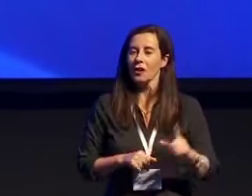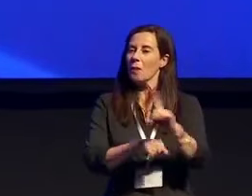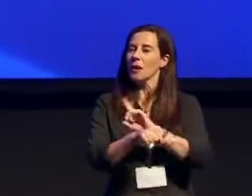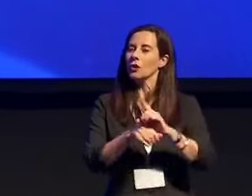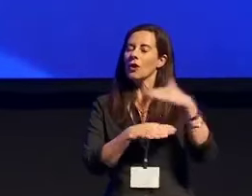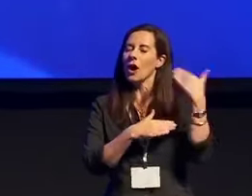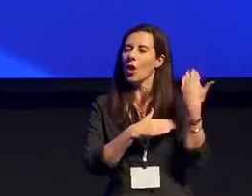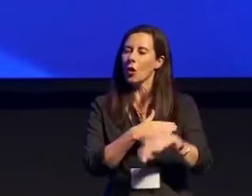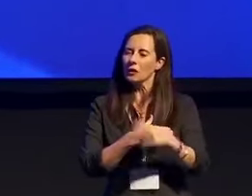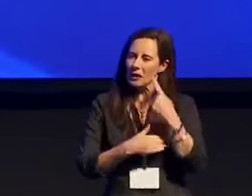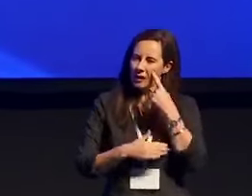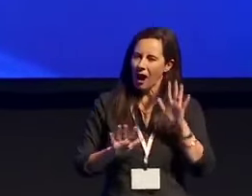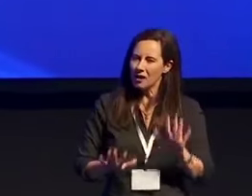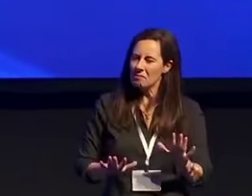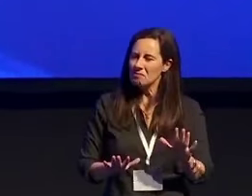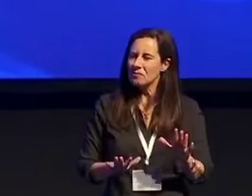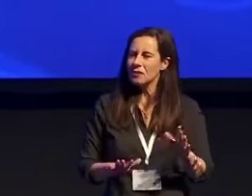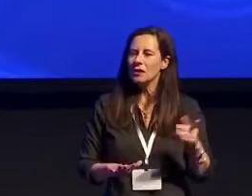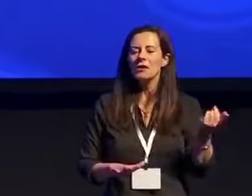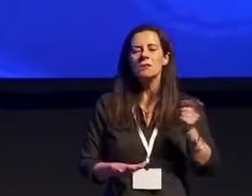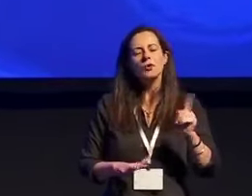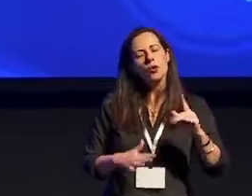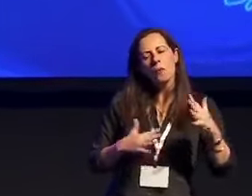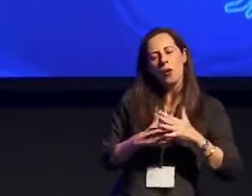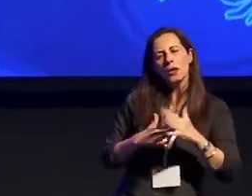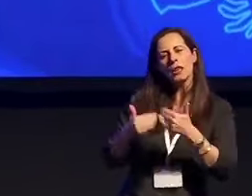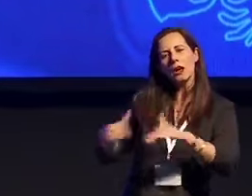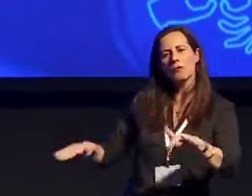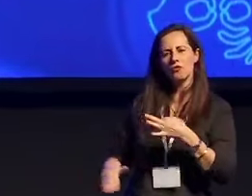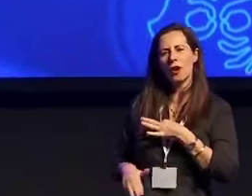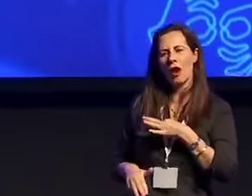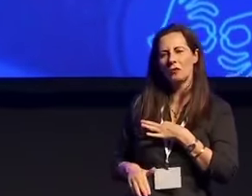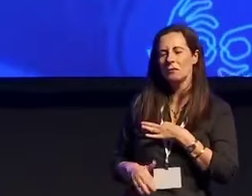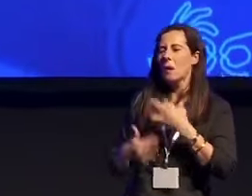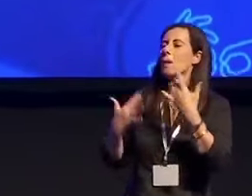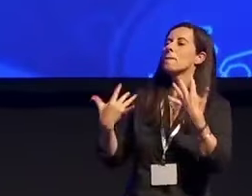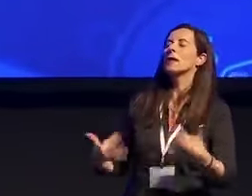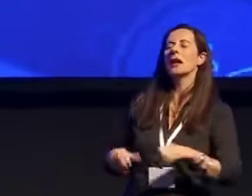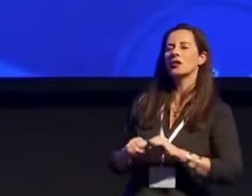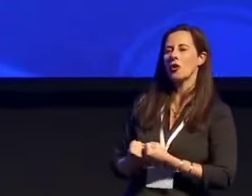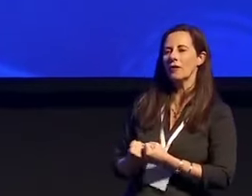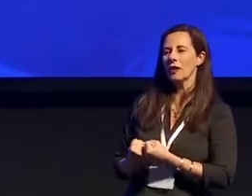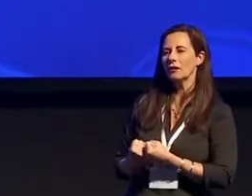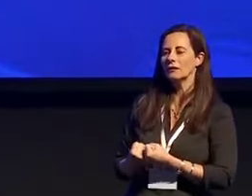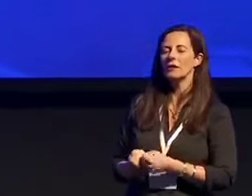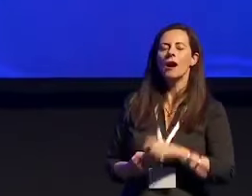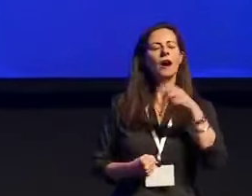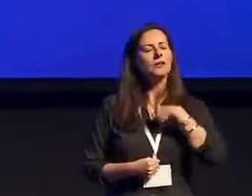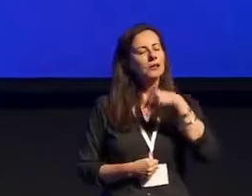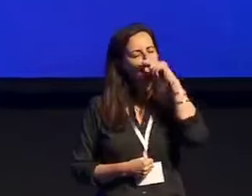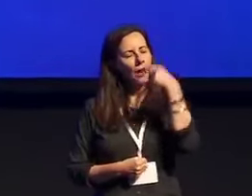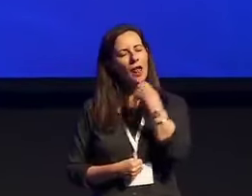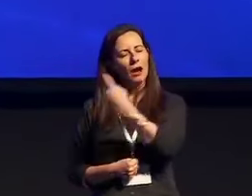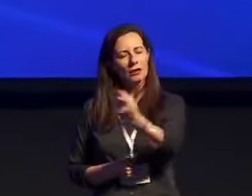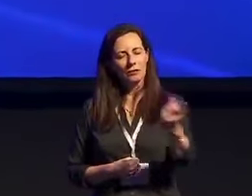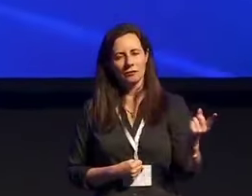בתקופה האחרונה נראה היה כאילו מישהו בוחן את הגבולות שלנו, מתי נשבר. אז אני גאה